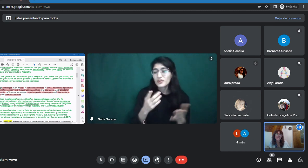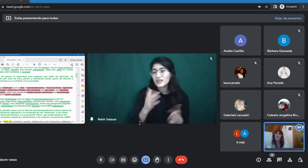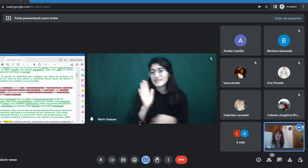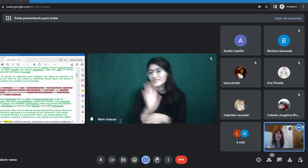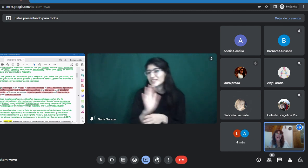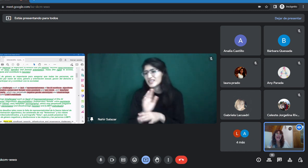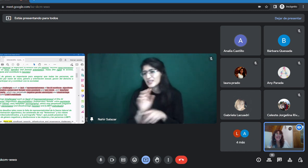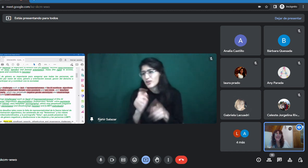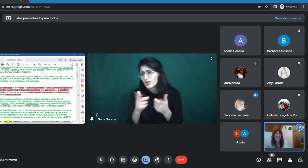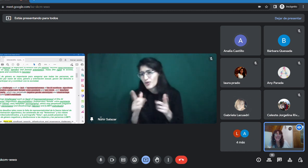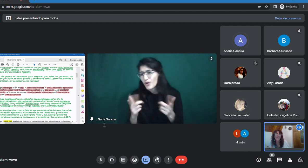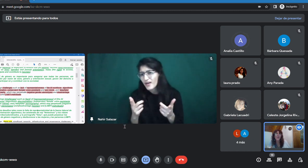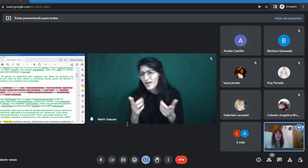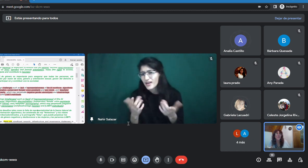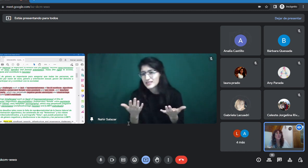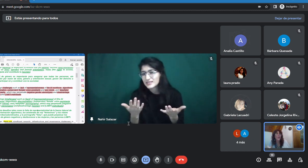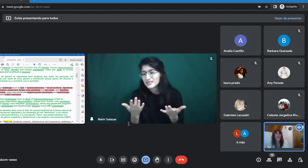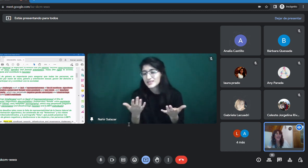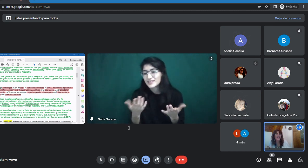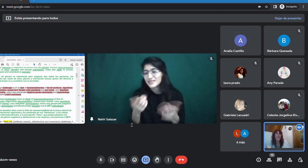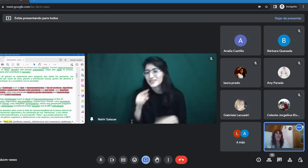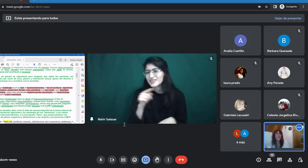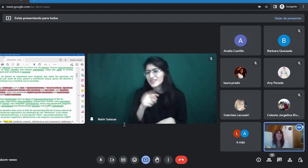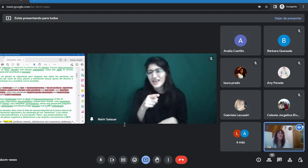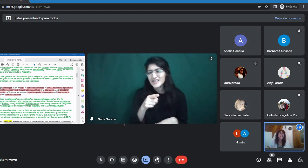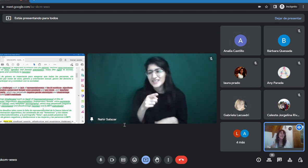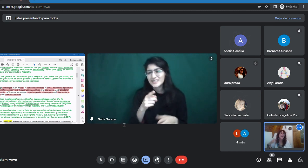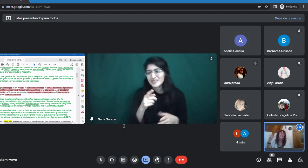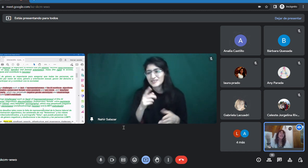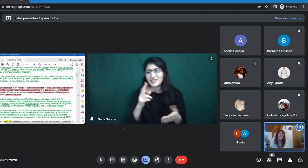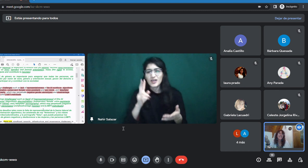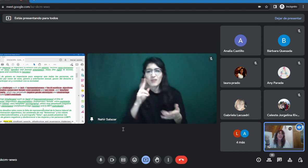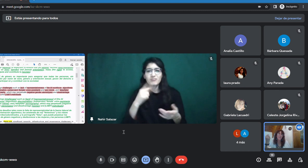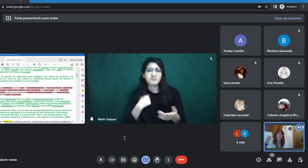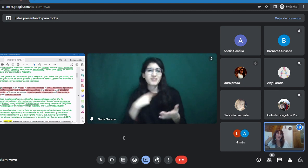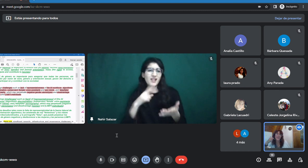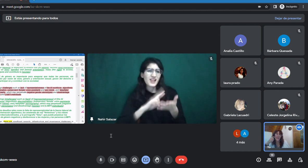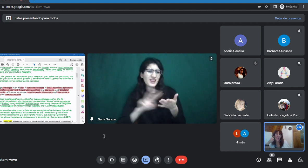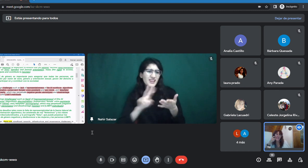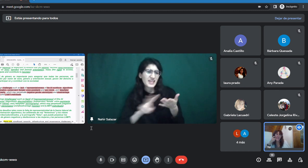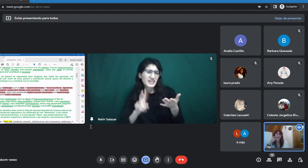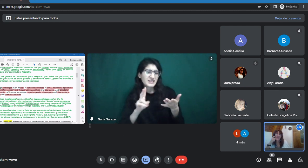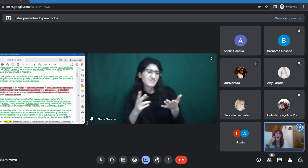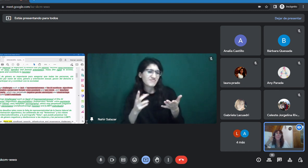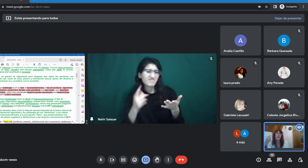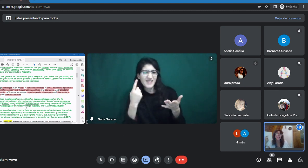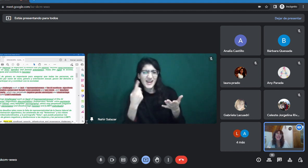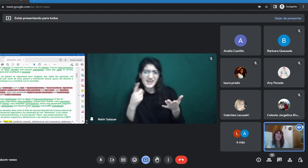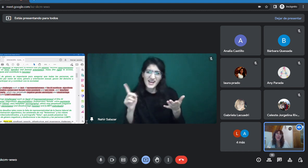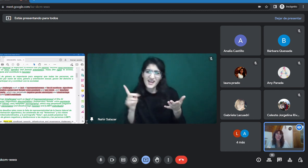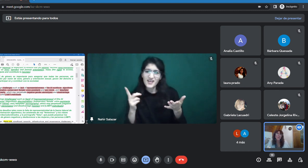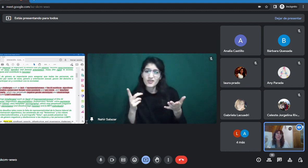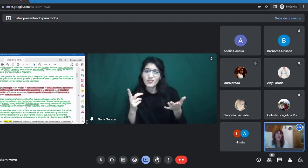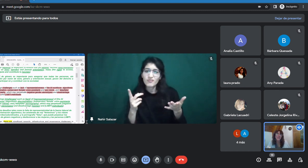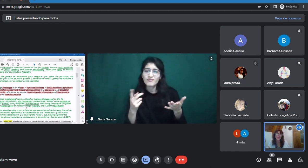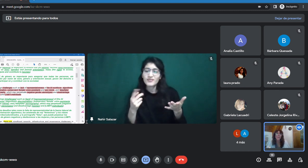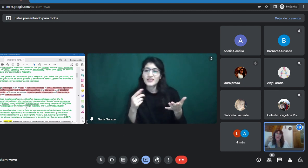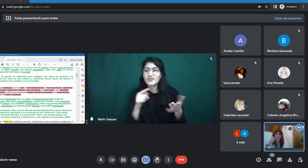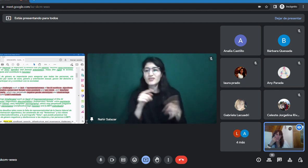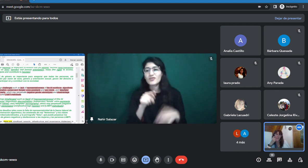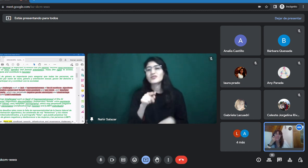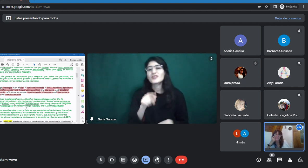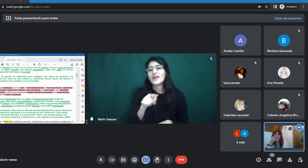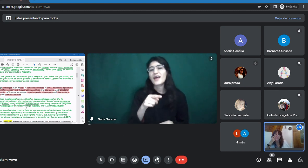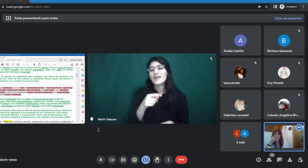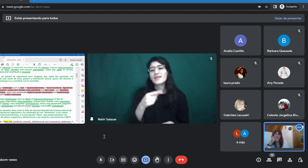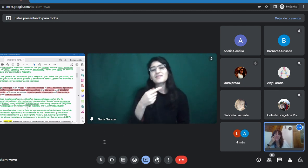desventaja, o sea, ahí hay algo que no suena. Entonces está esa posibilidad, ¿sí? De convertir a un sustantivo en verbo.